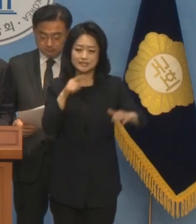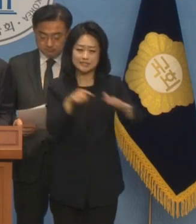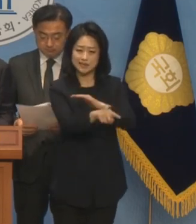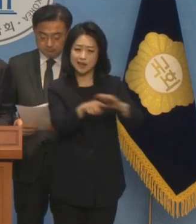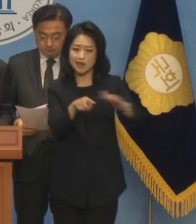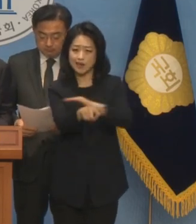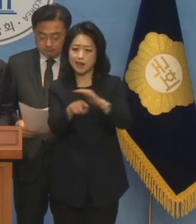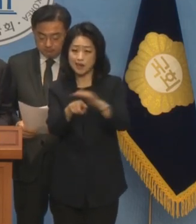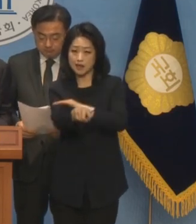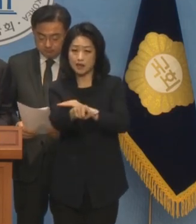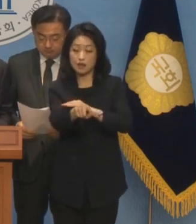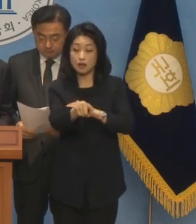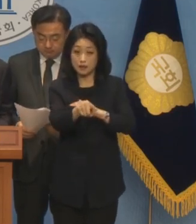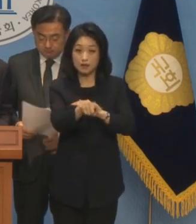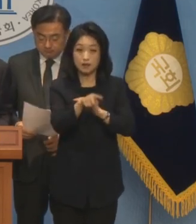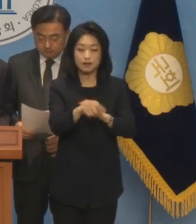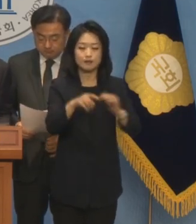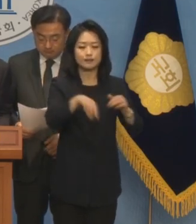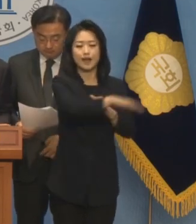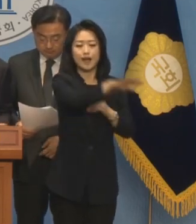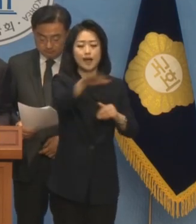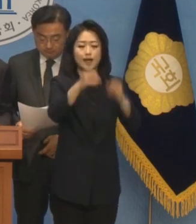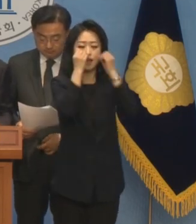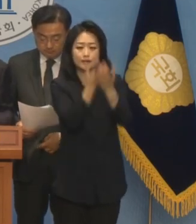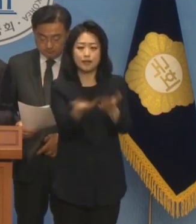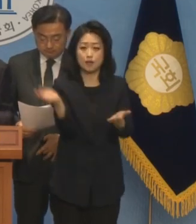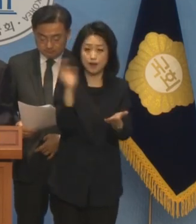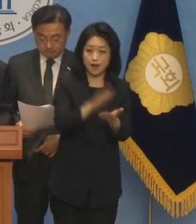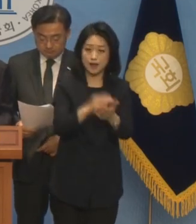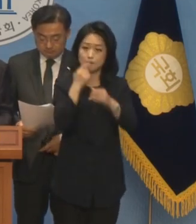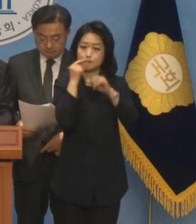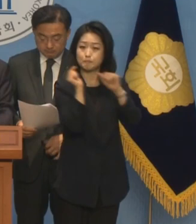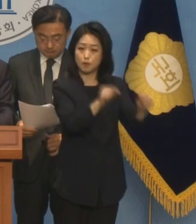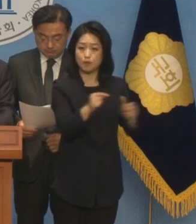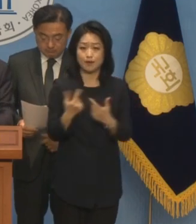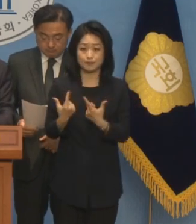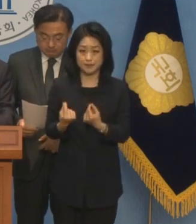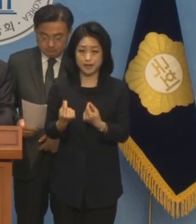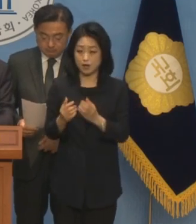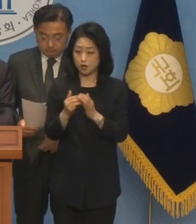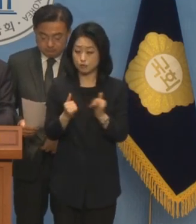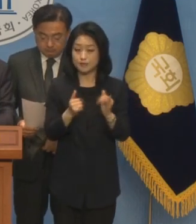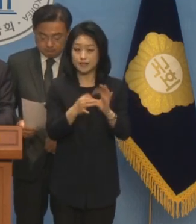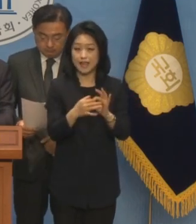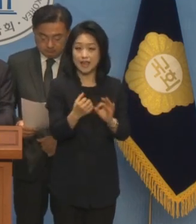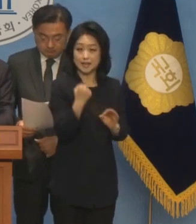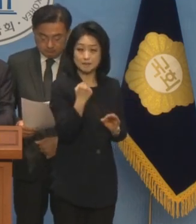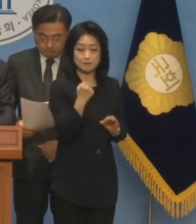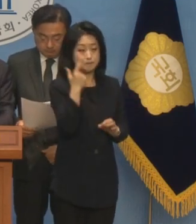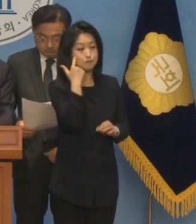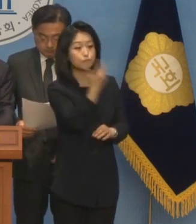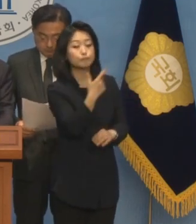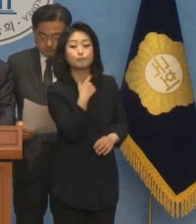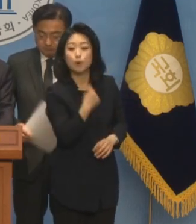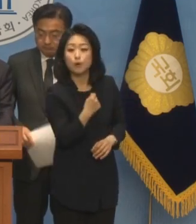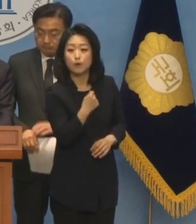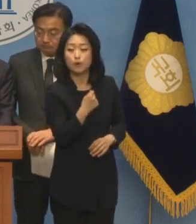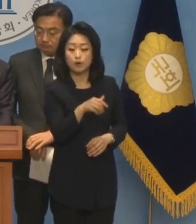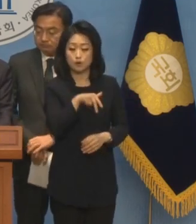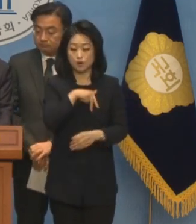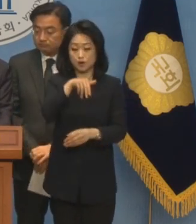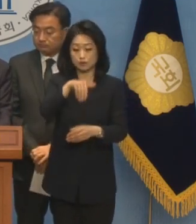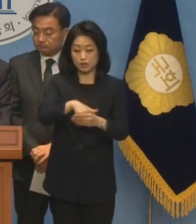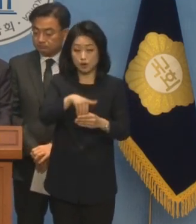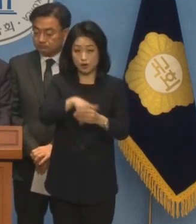등 국정 전반을 신하라고 명령하고 있습니다 국민의 힘에 묻습니다 이번 총선